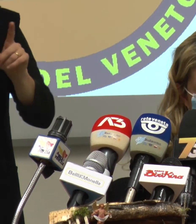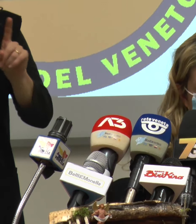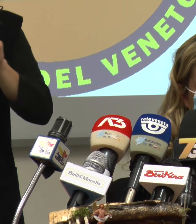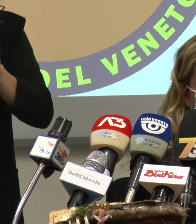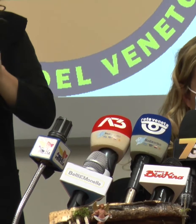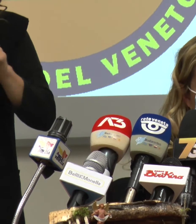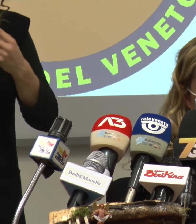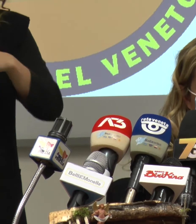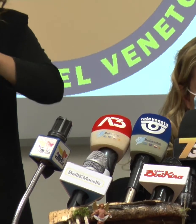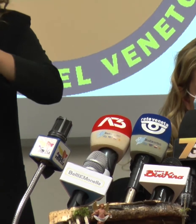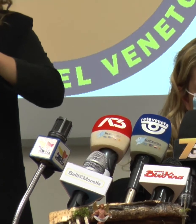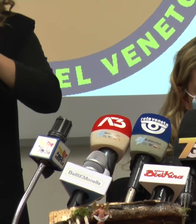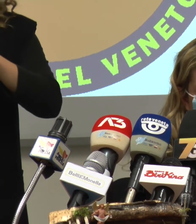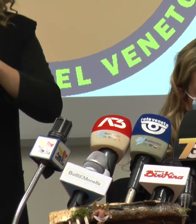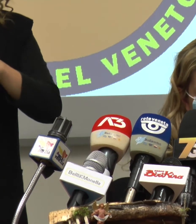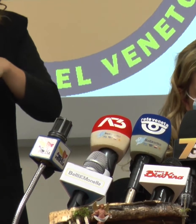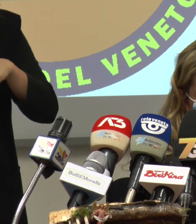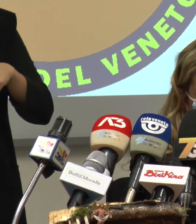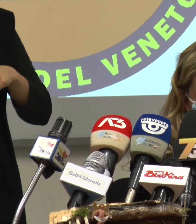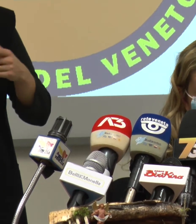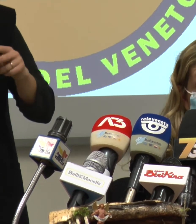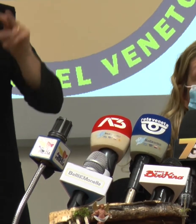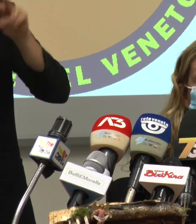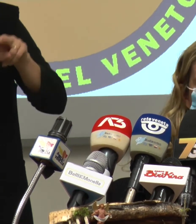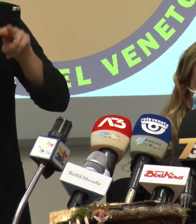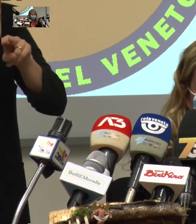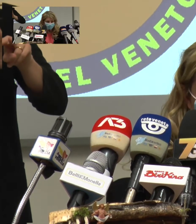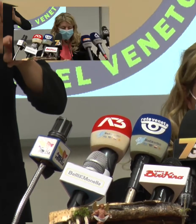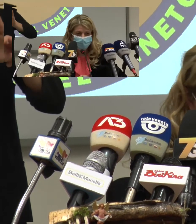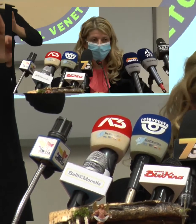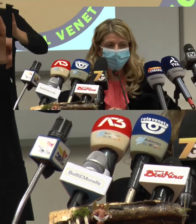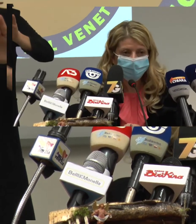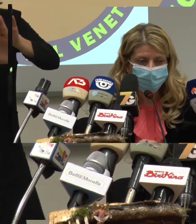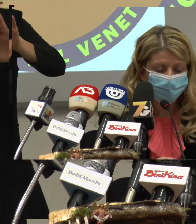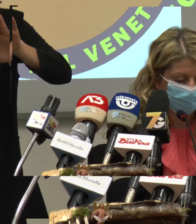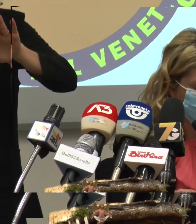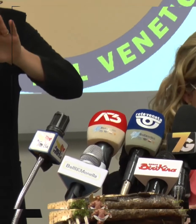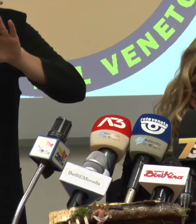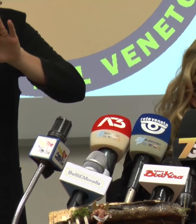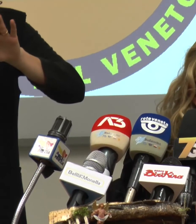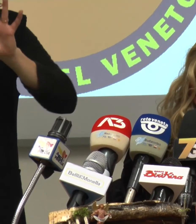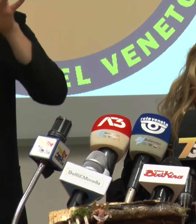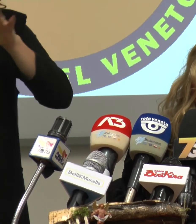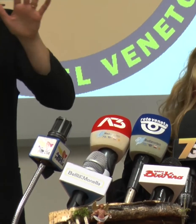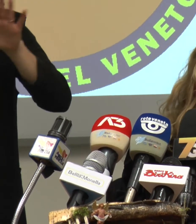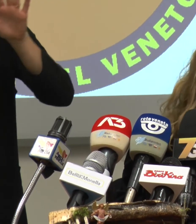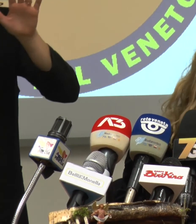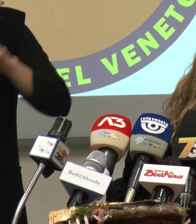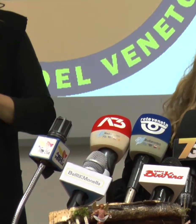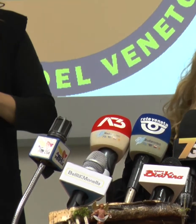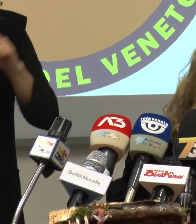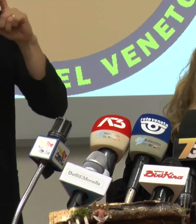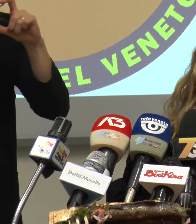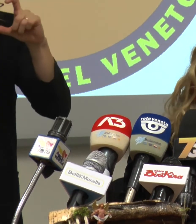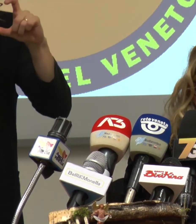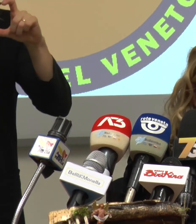insieme al Ministero e all'Istituto di quello che è l'efficacia del vaccino. Arriveranno 875